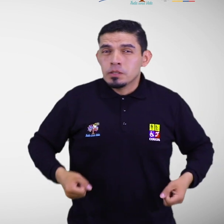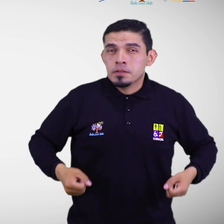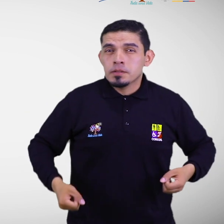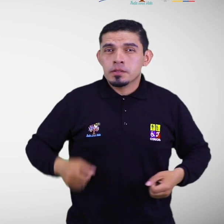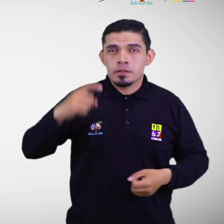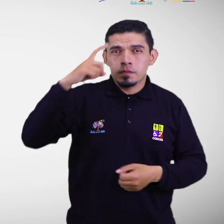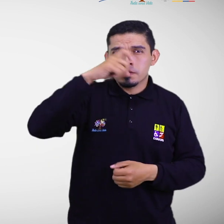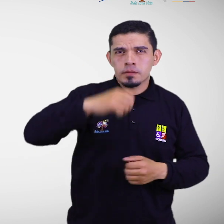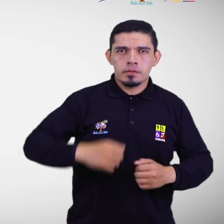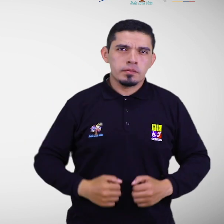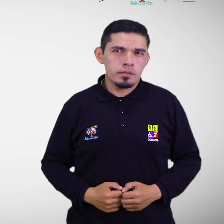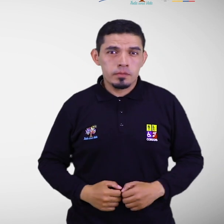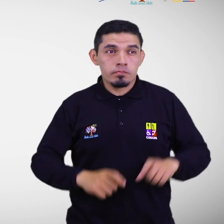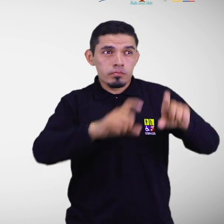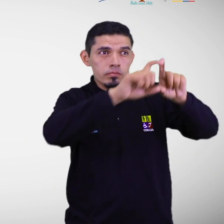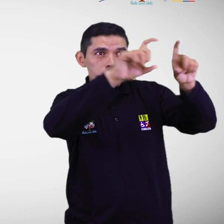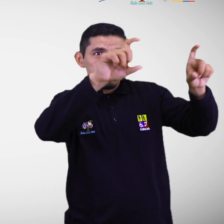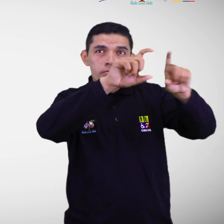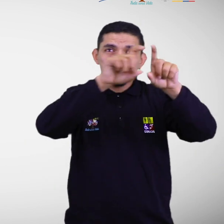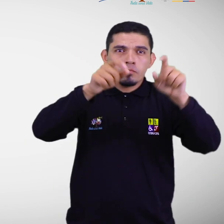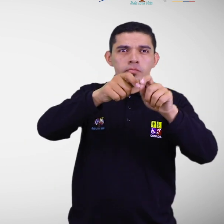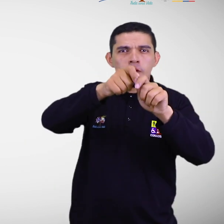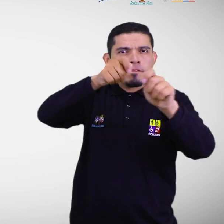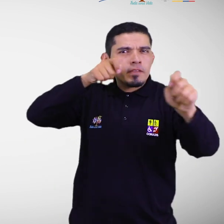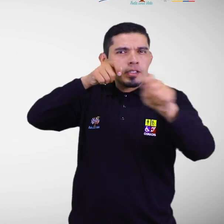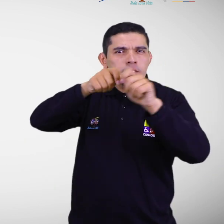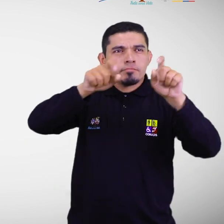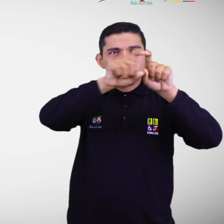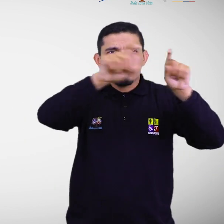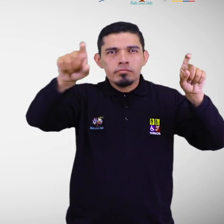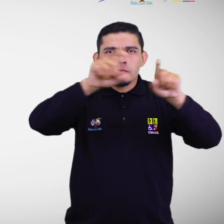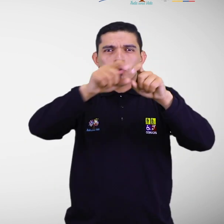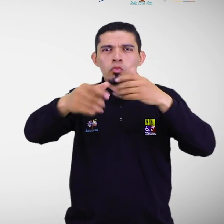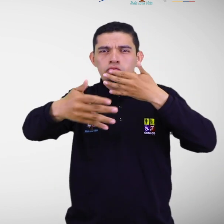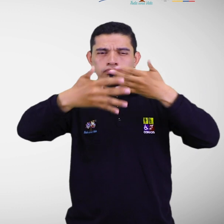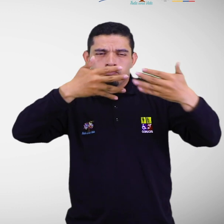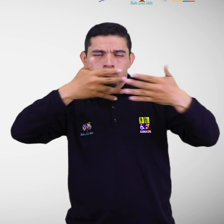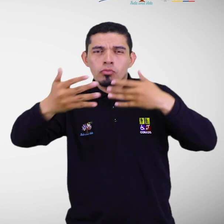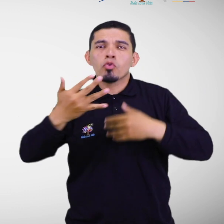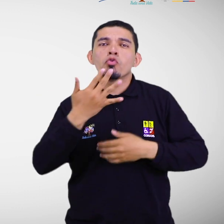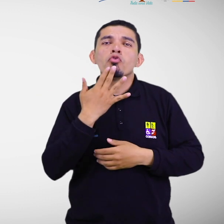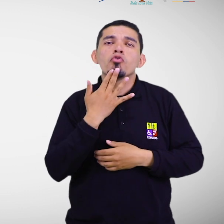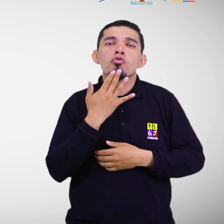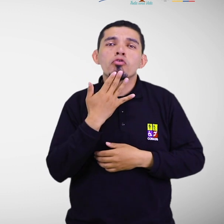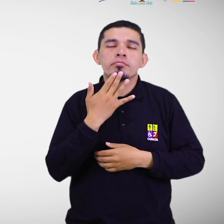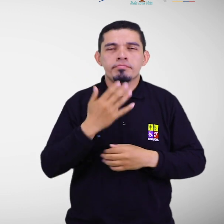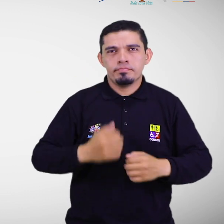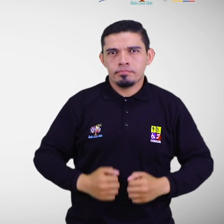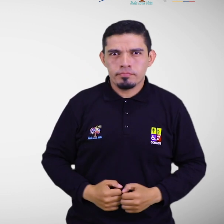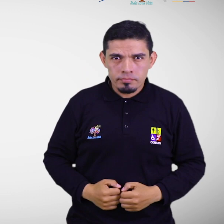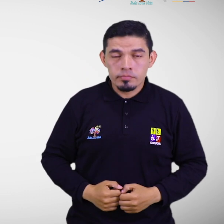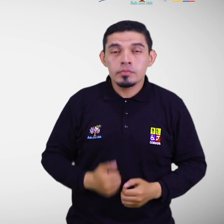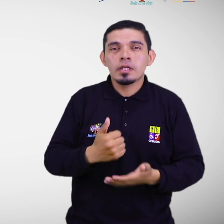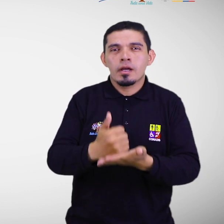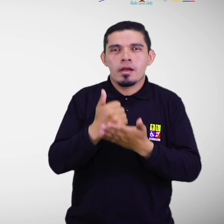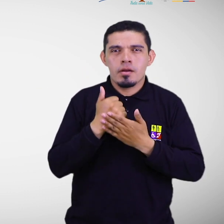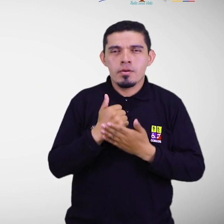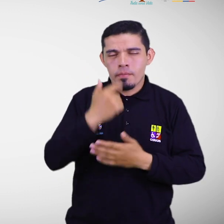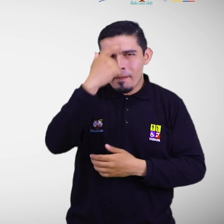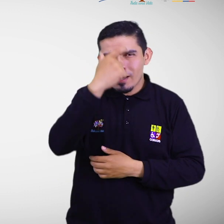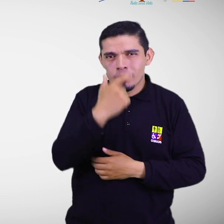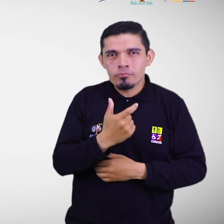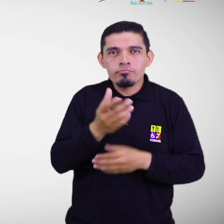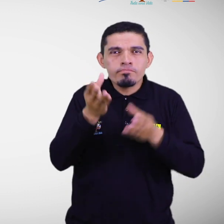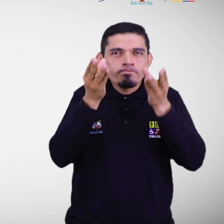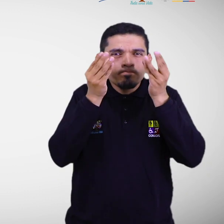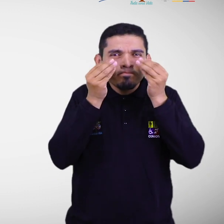señalética flechas de dirección cuyo fondo o diseño incorpore código de color, puede ayudar mucho a las personas con discapacidad,